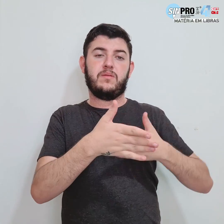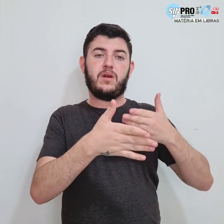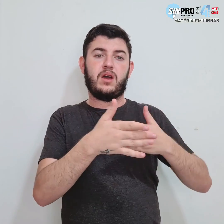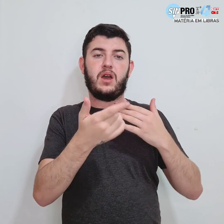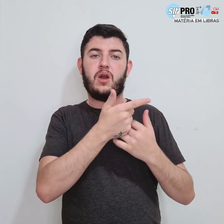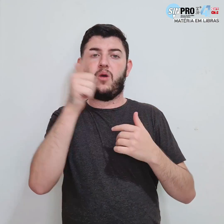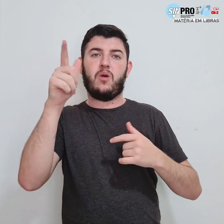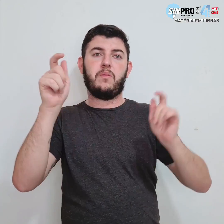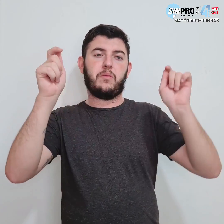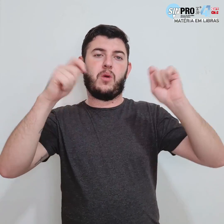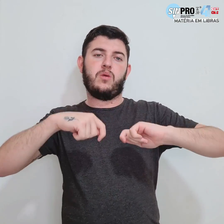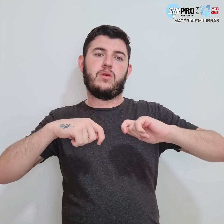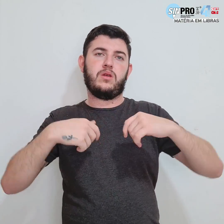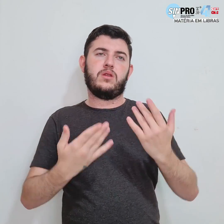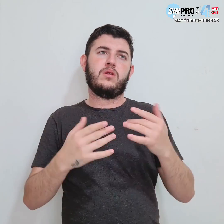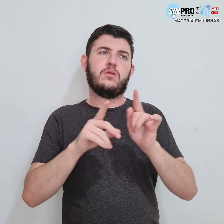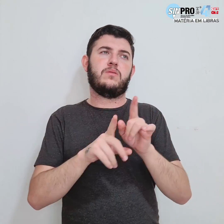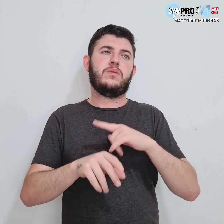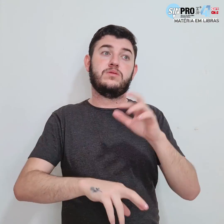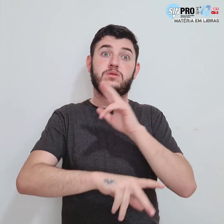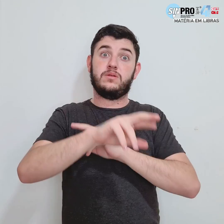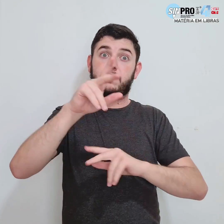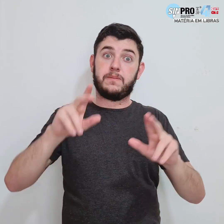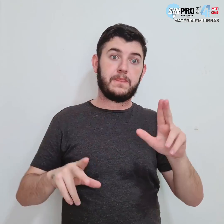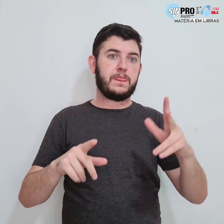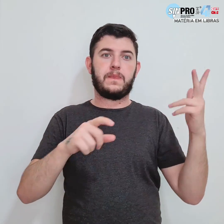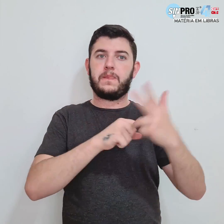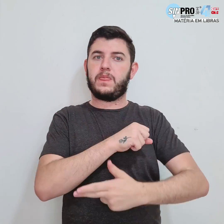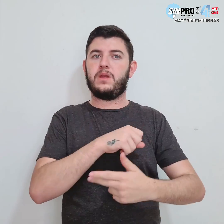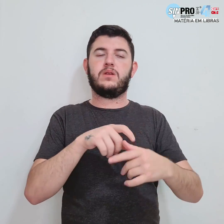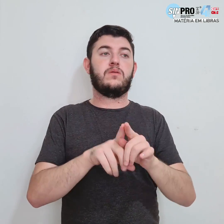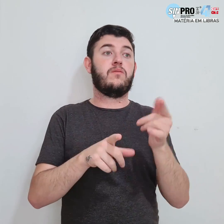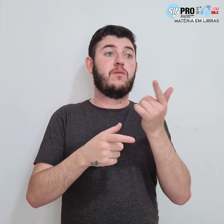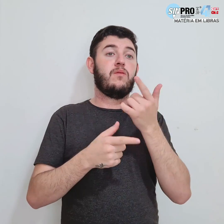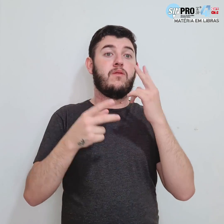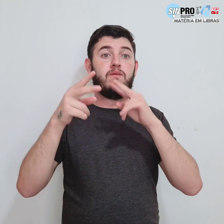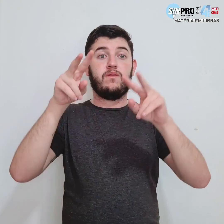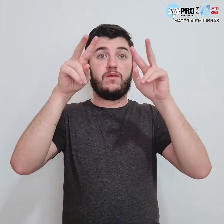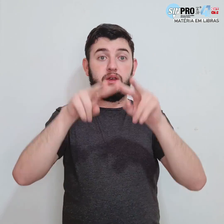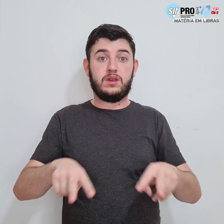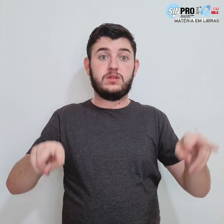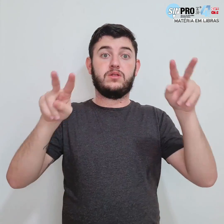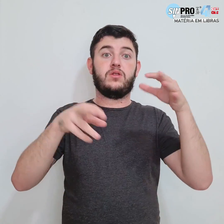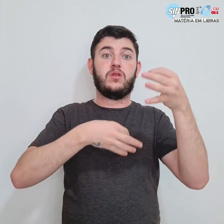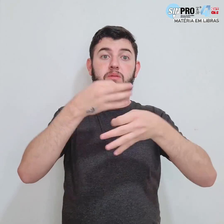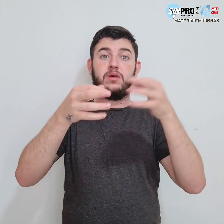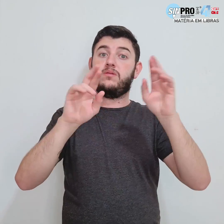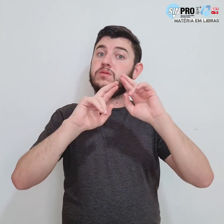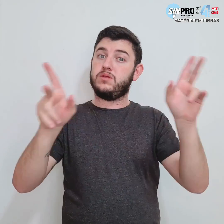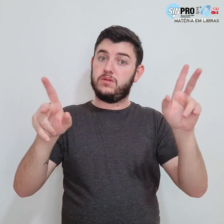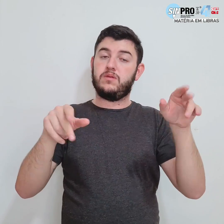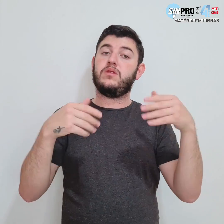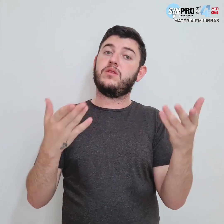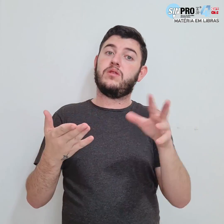a uma gama de possibilidades, de ter diversidades, de outras visões, outras opiniões, que